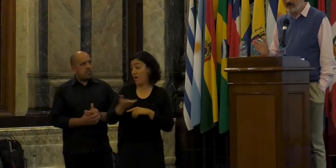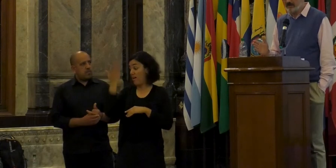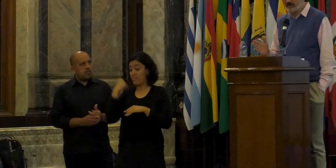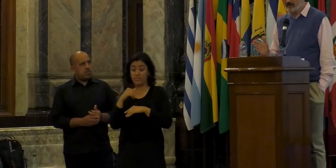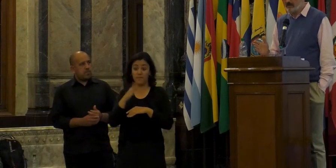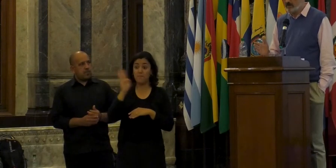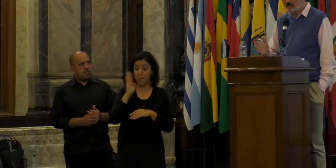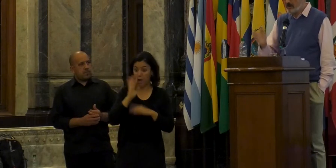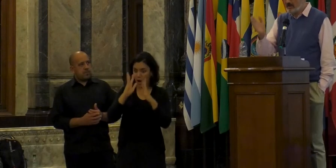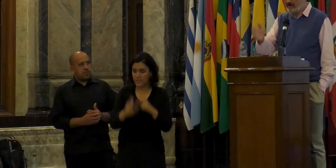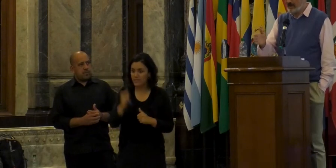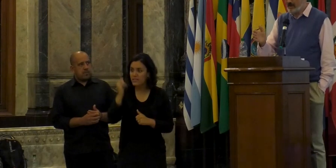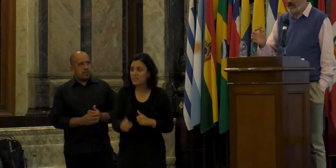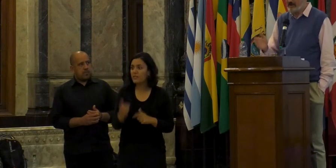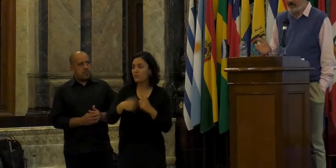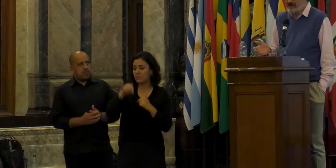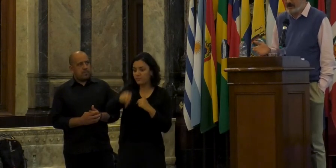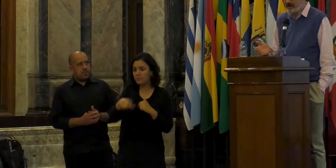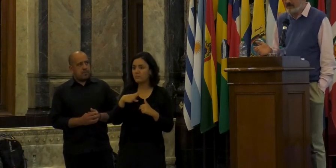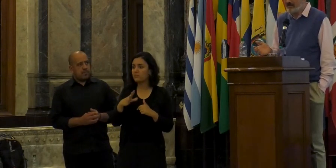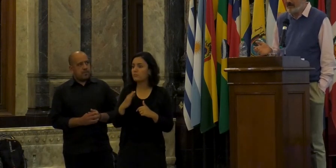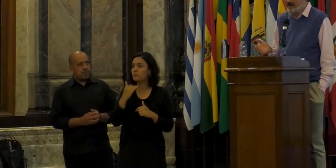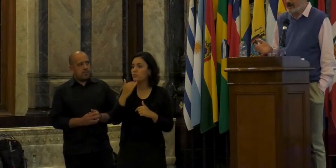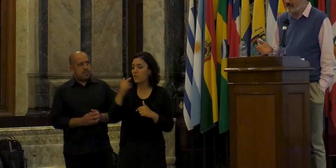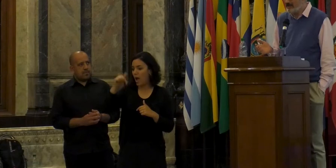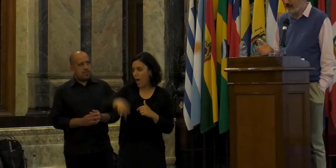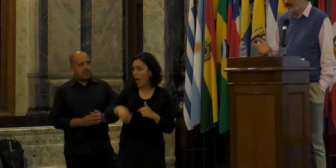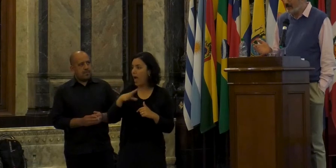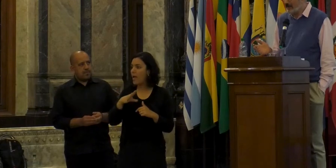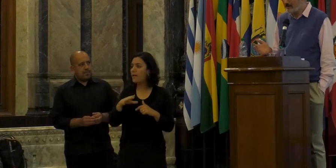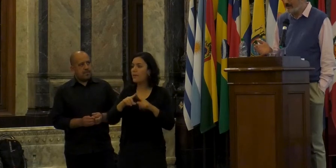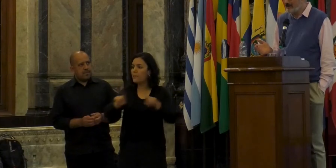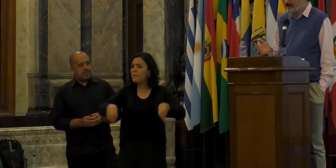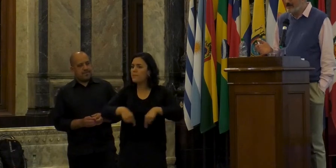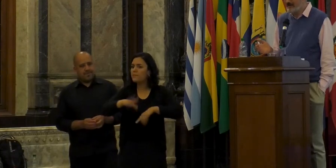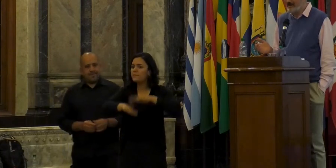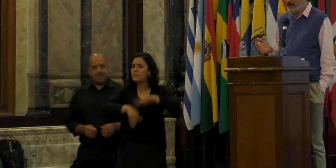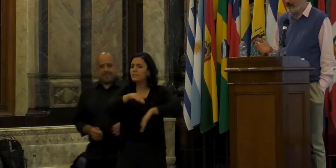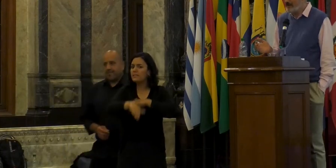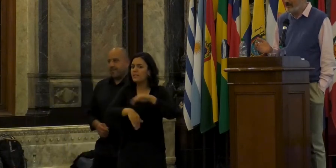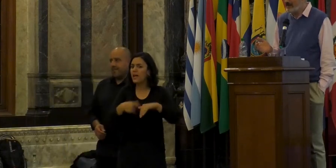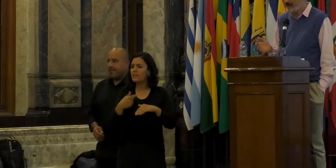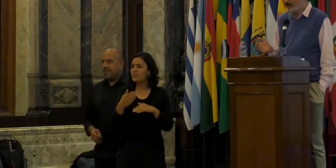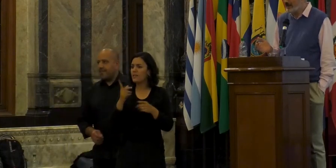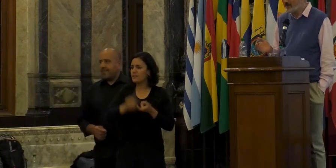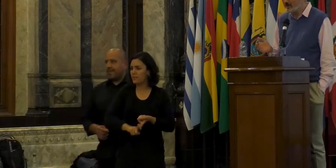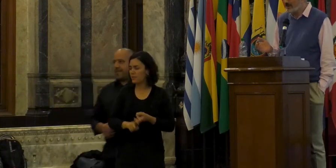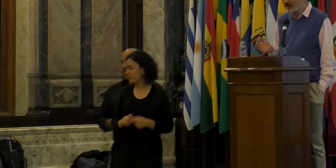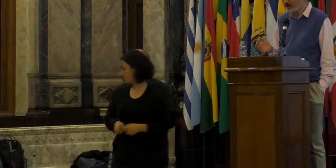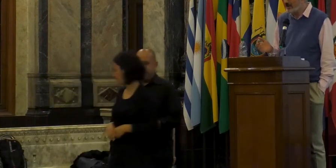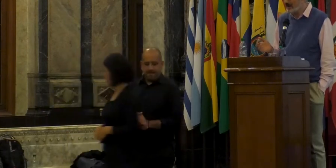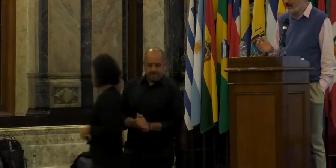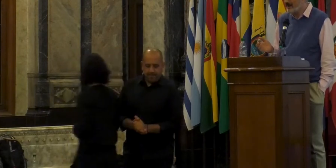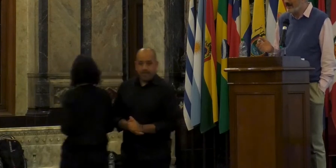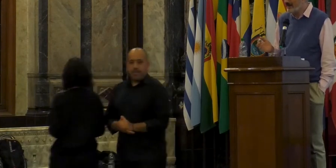madre, pues vas a una piscina de bolas. Yo no sé si aquí funcionan las piscinas de bolas. ¿Hay piscinas de bolas o no han